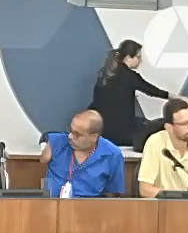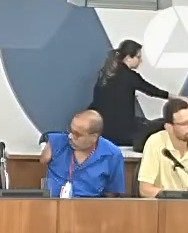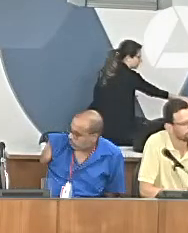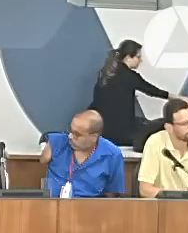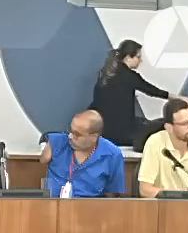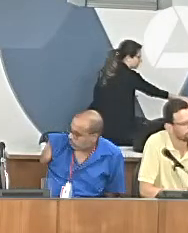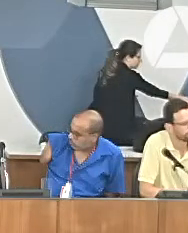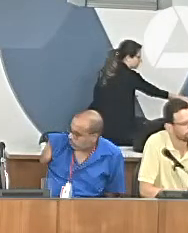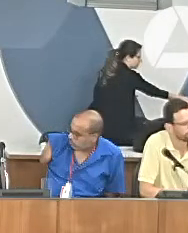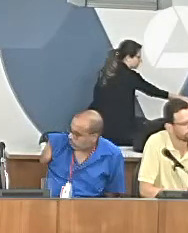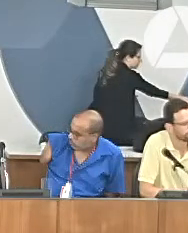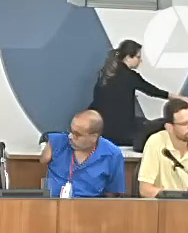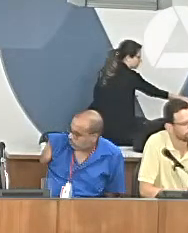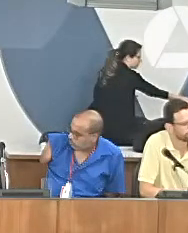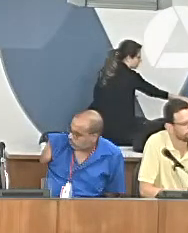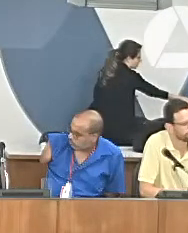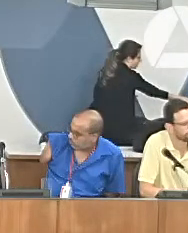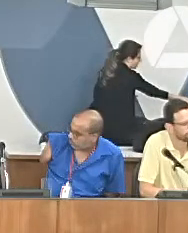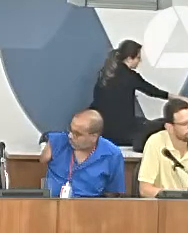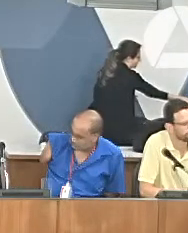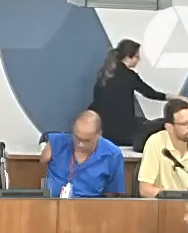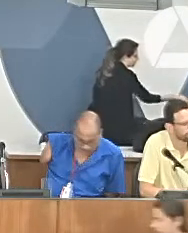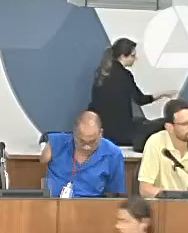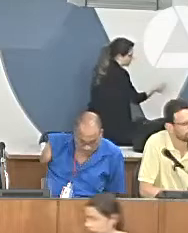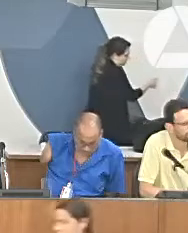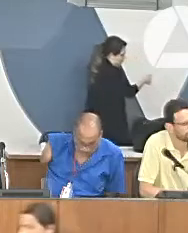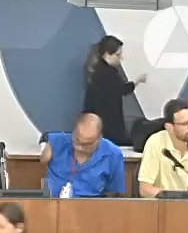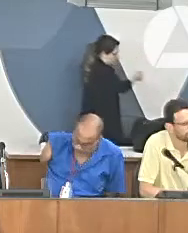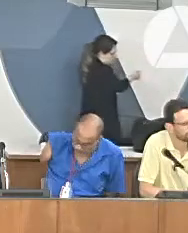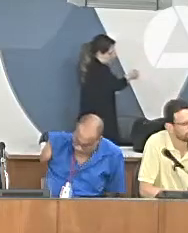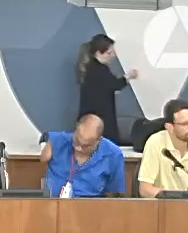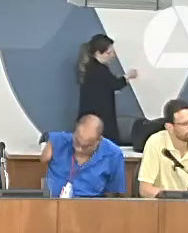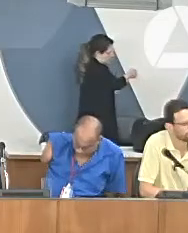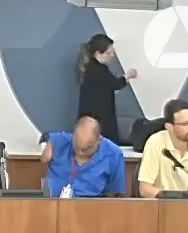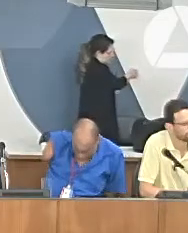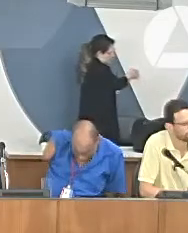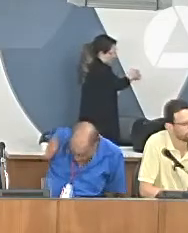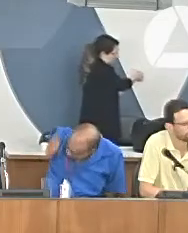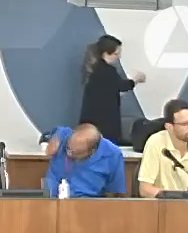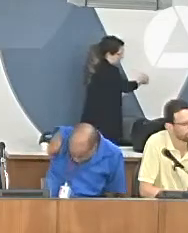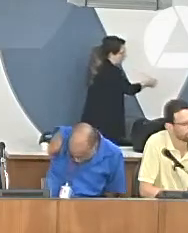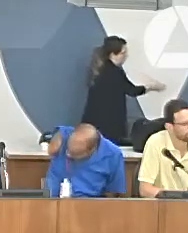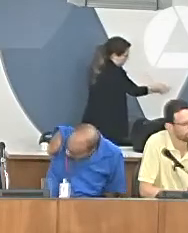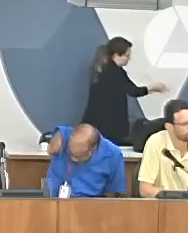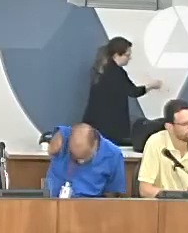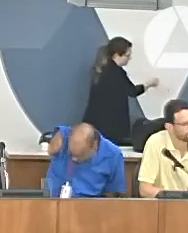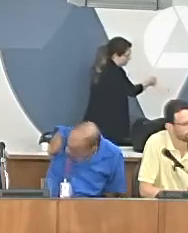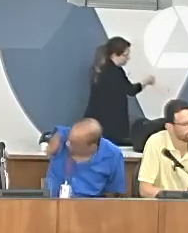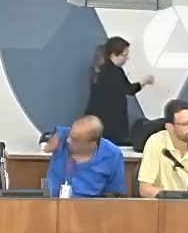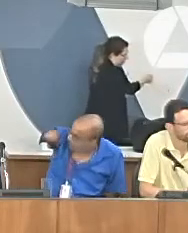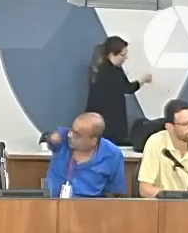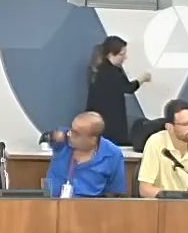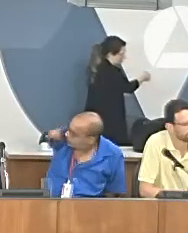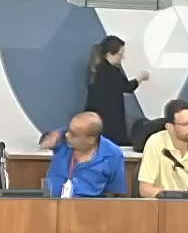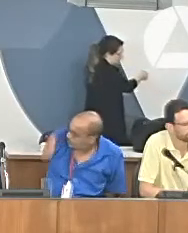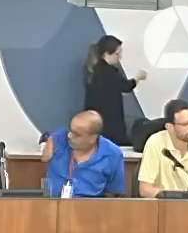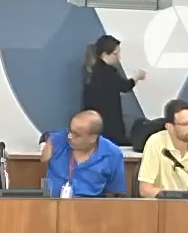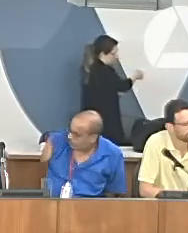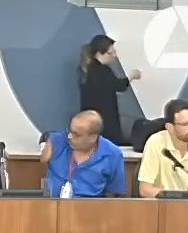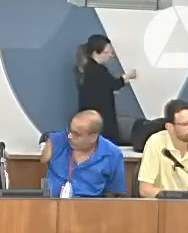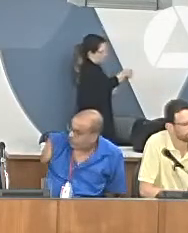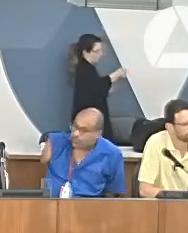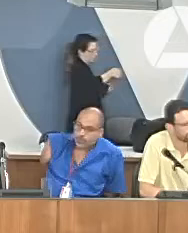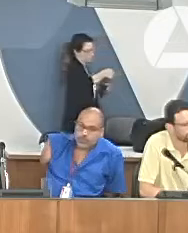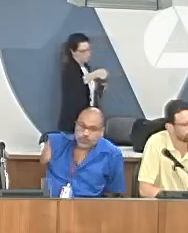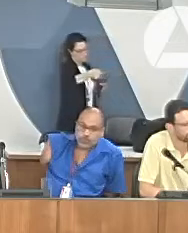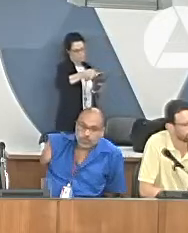tem até se indignado aí né doutor luís com esse estatuto com o que está aí mas vamos lutar muito